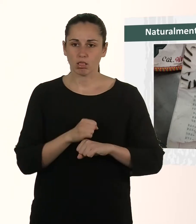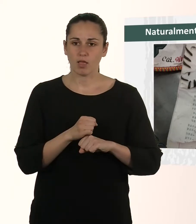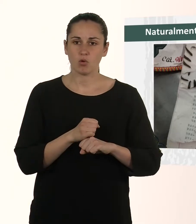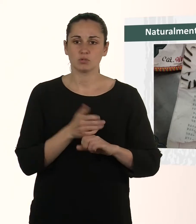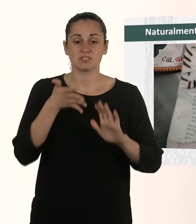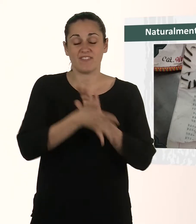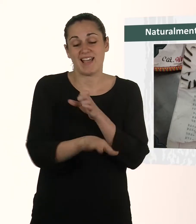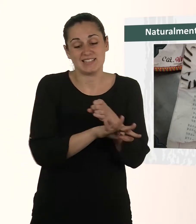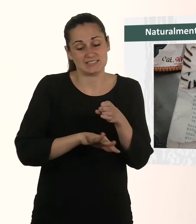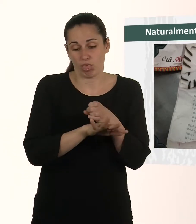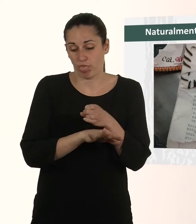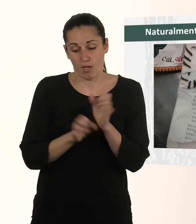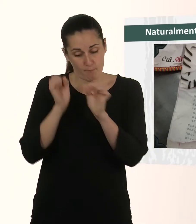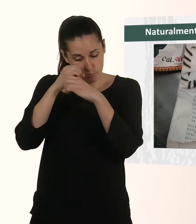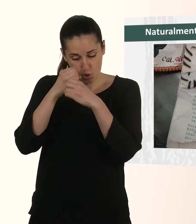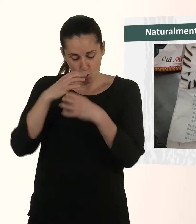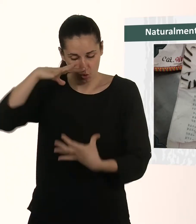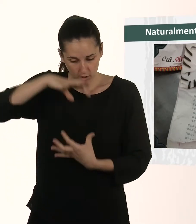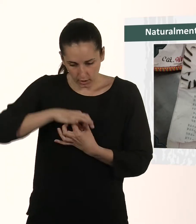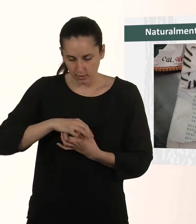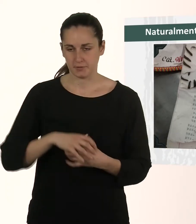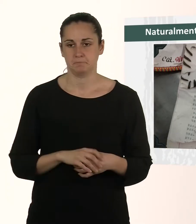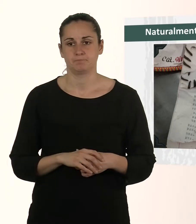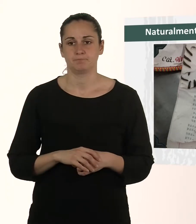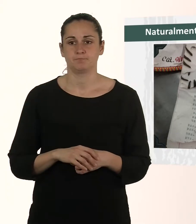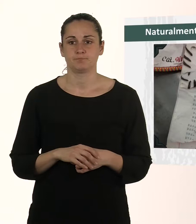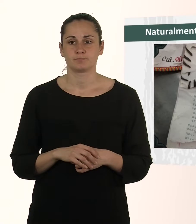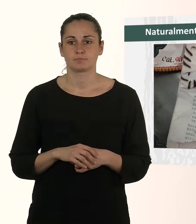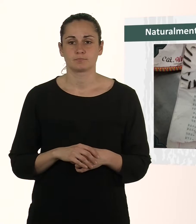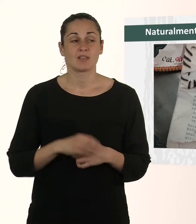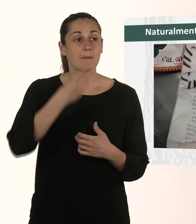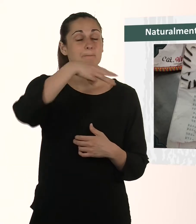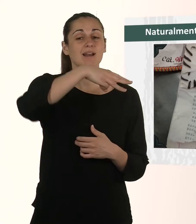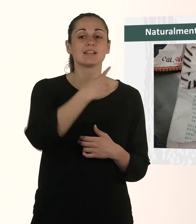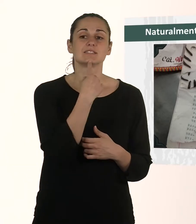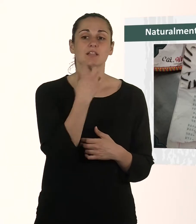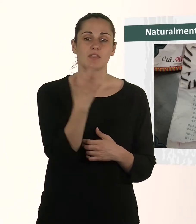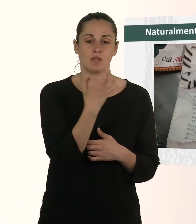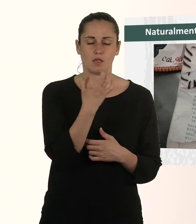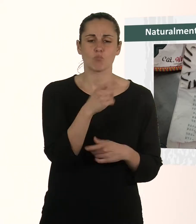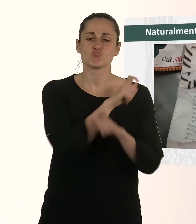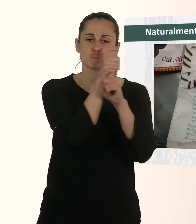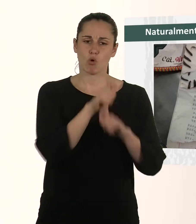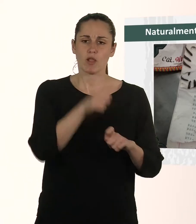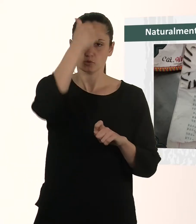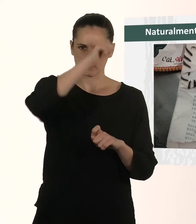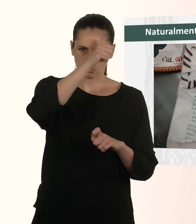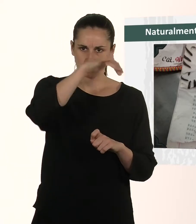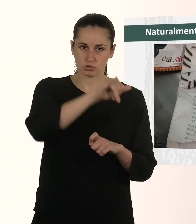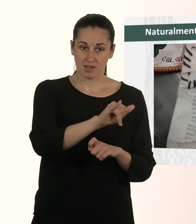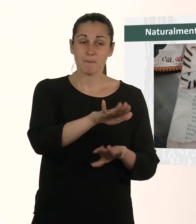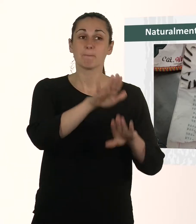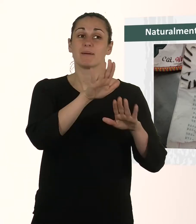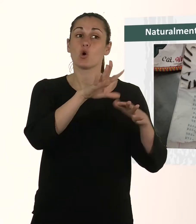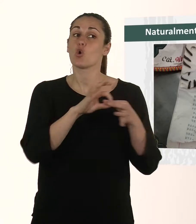esencia biológica diferencial. Márquez asume la existencia de modelos masculinos, pero no su coherencia, atención